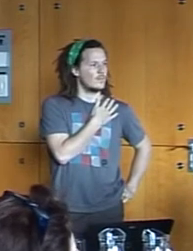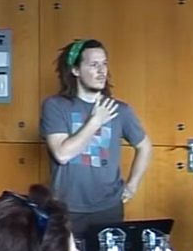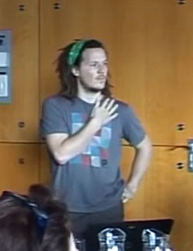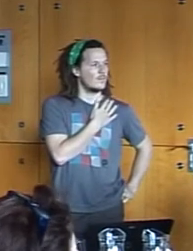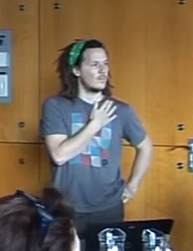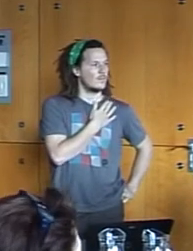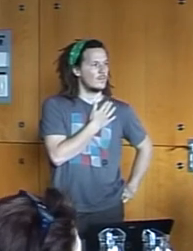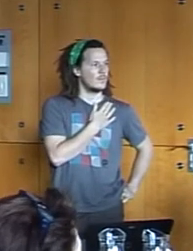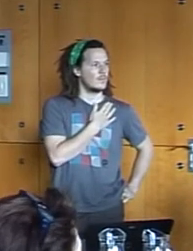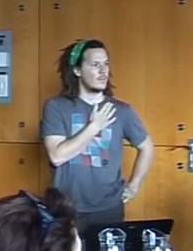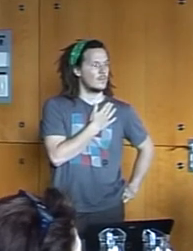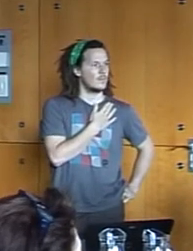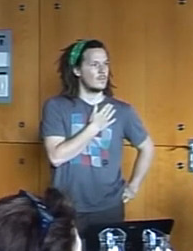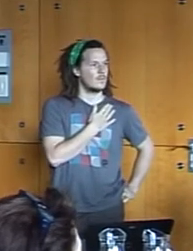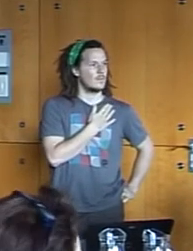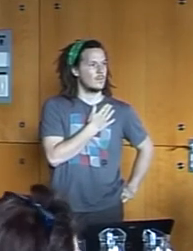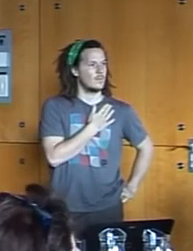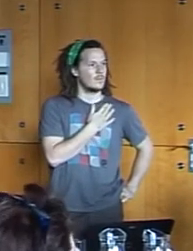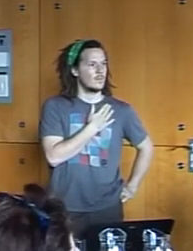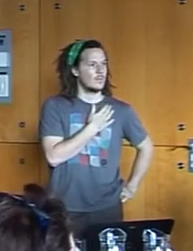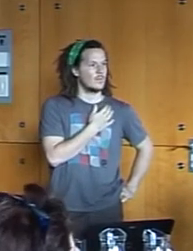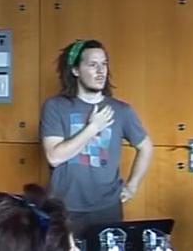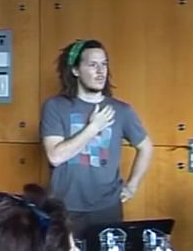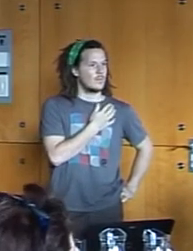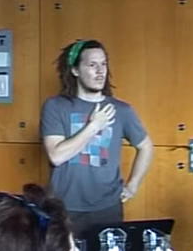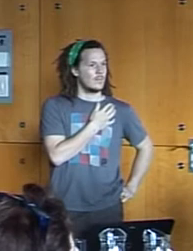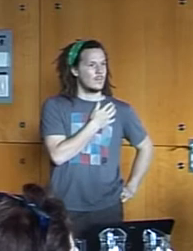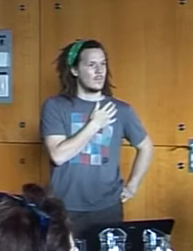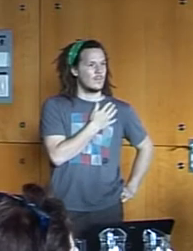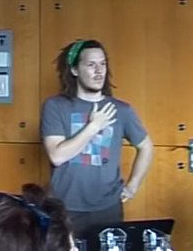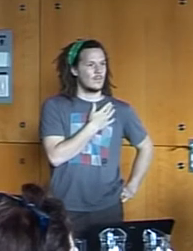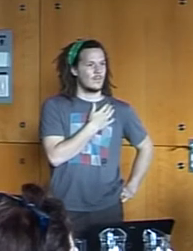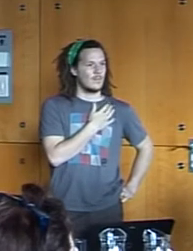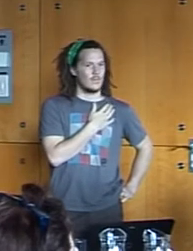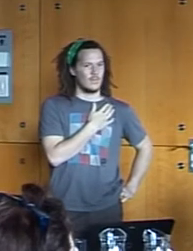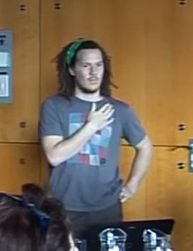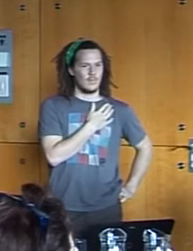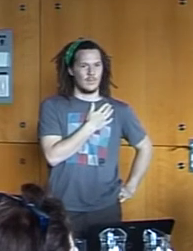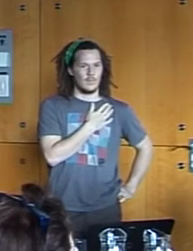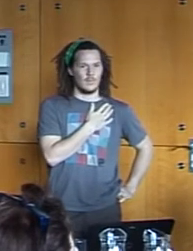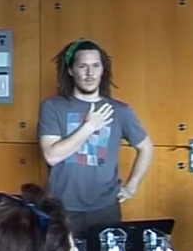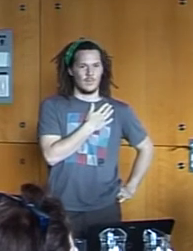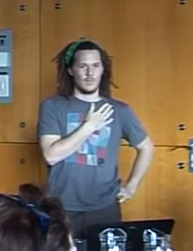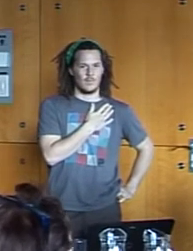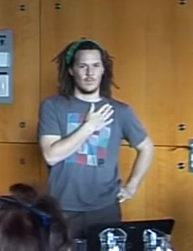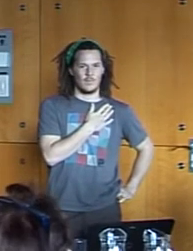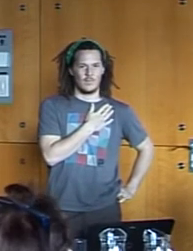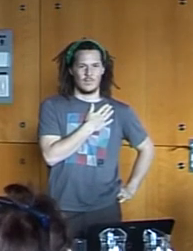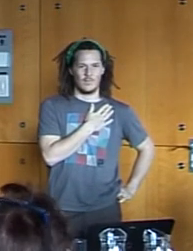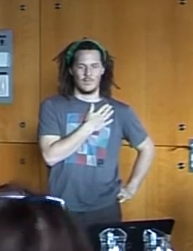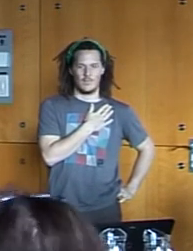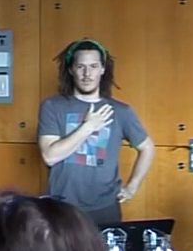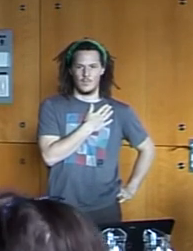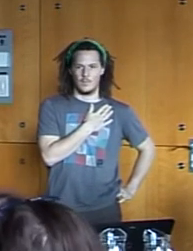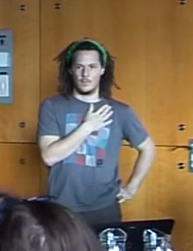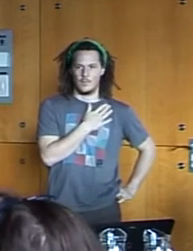den Ausgang angeschaut. Und wenn man da normal, jeder von uns war wahrscheinlich schon in den City-Arkaden und das fällt einem gar